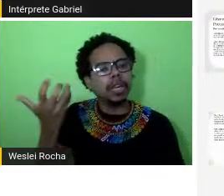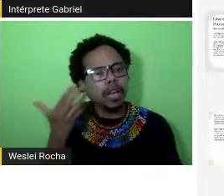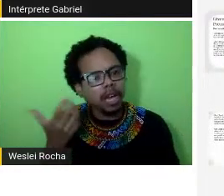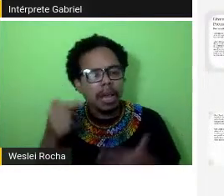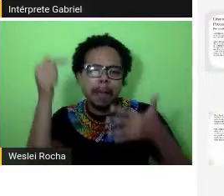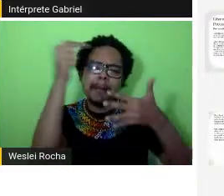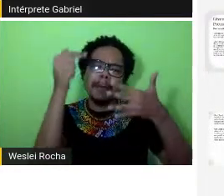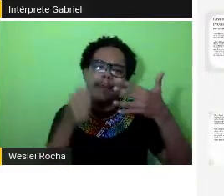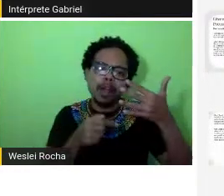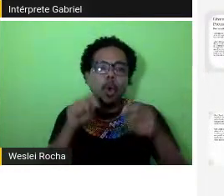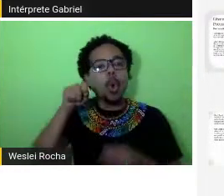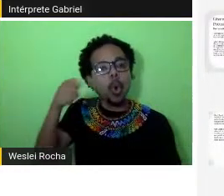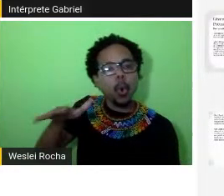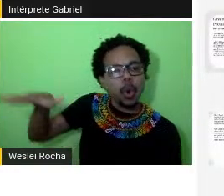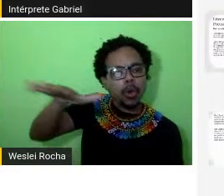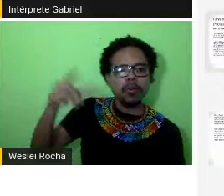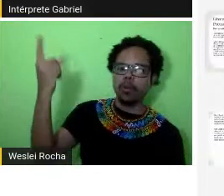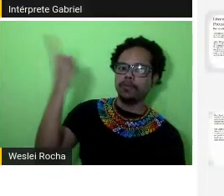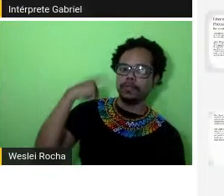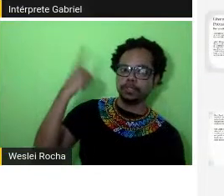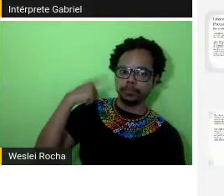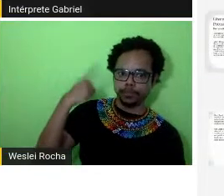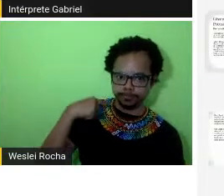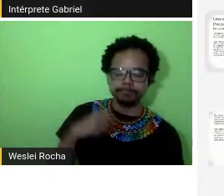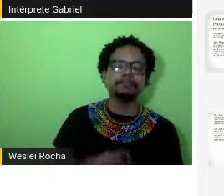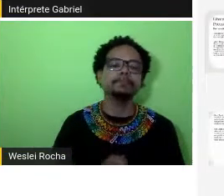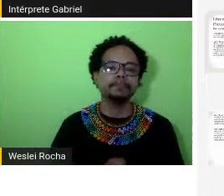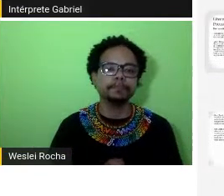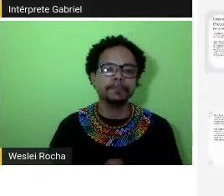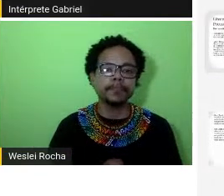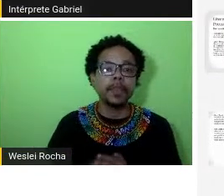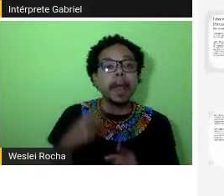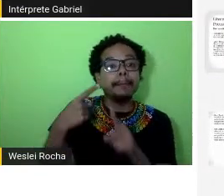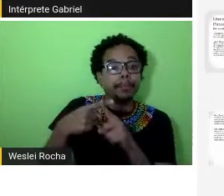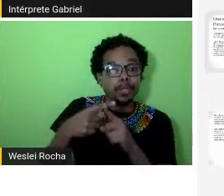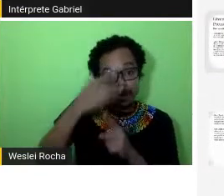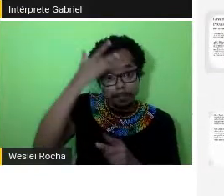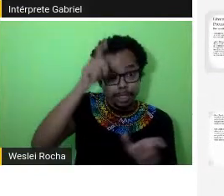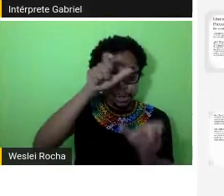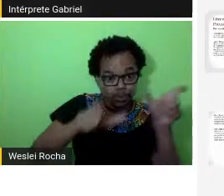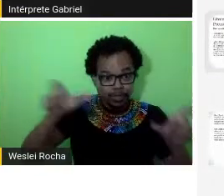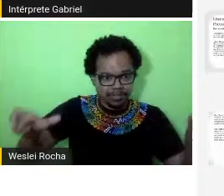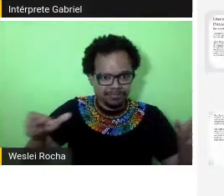E aí E aí